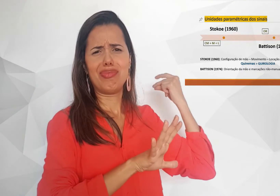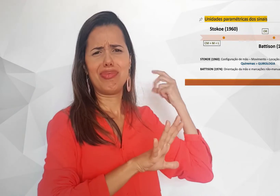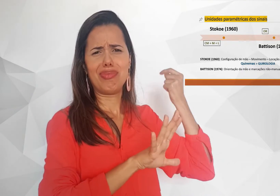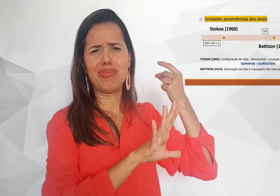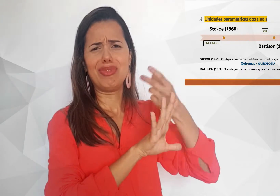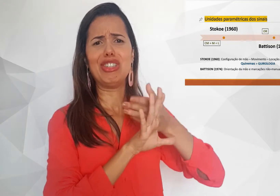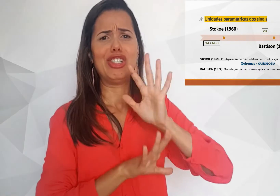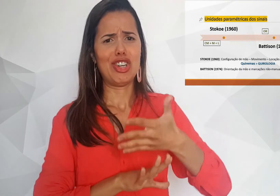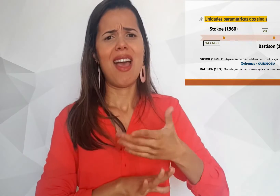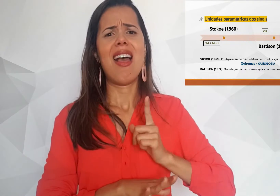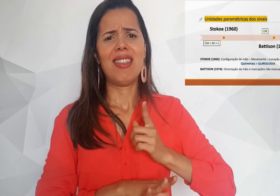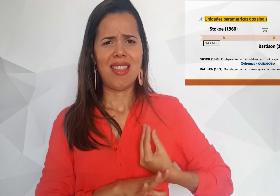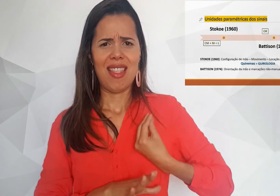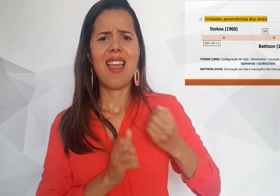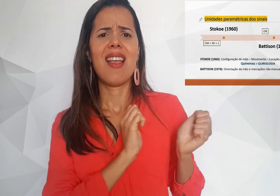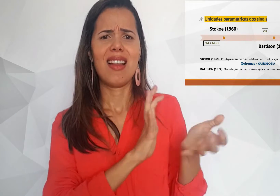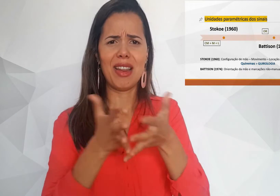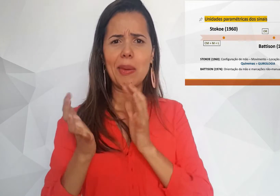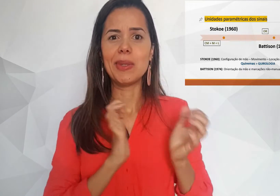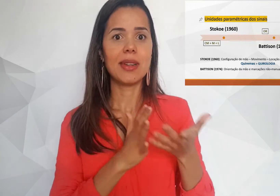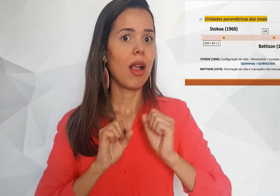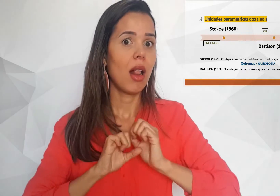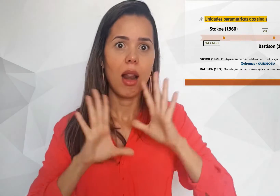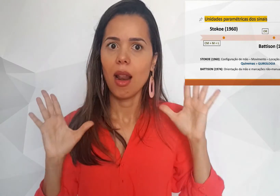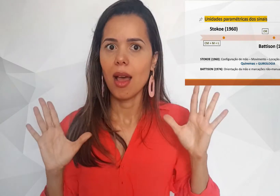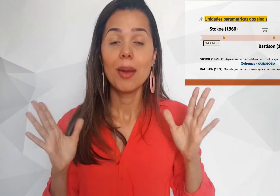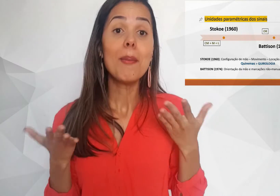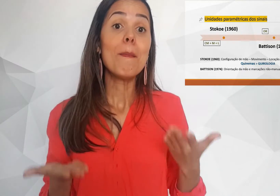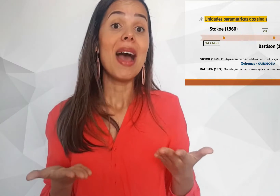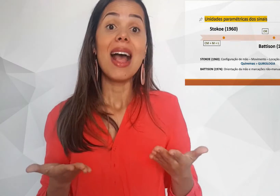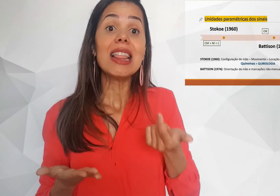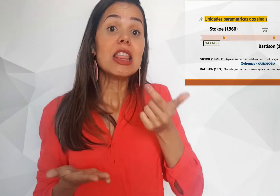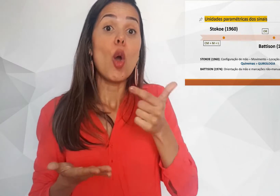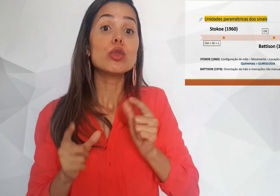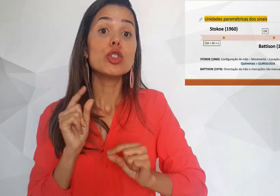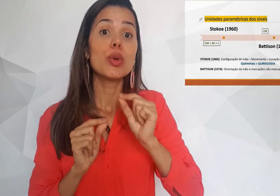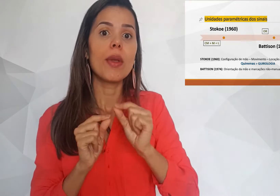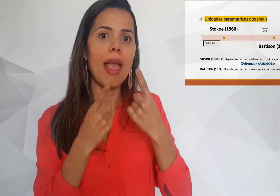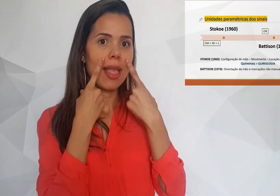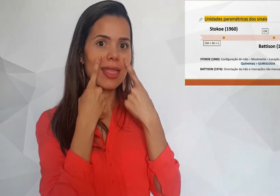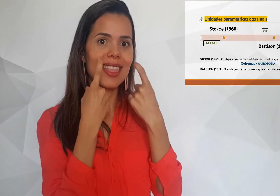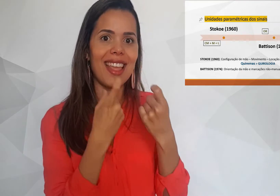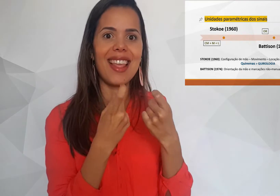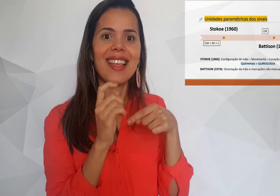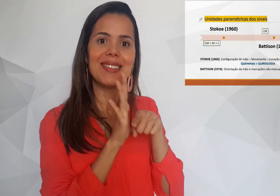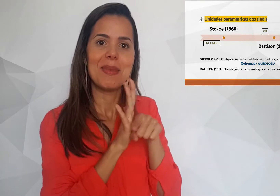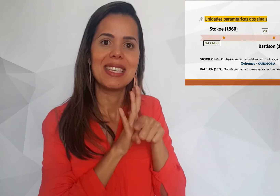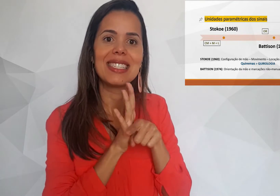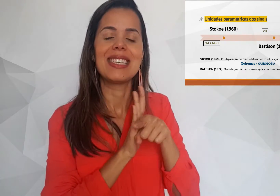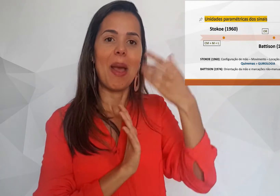houve sim essa forma de expressão e comunicação, claro, mas não se tinha até então nenhum estudo